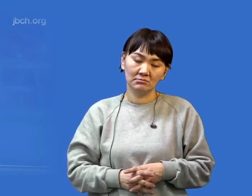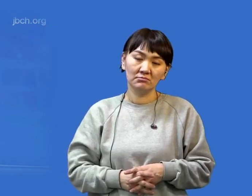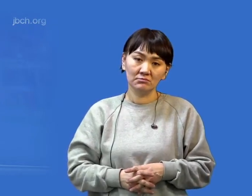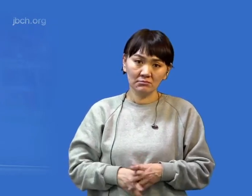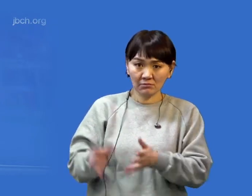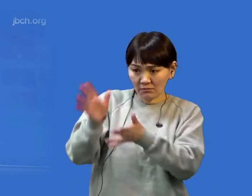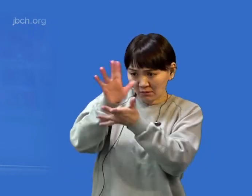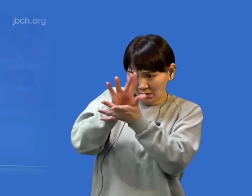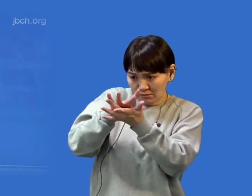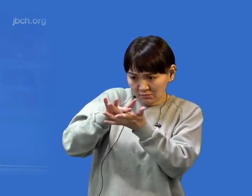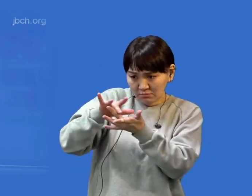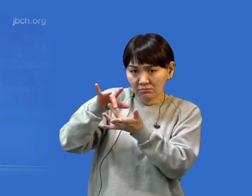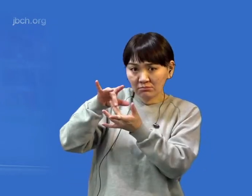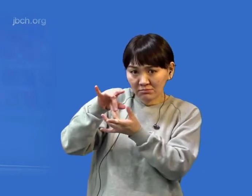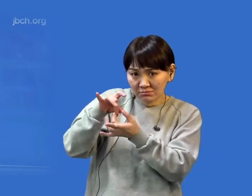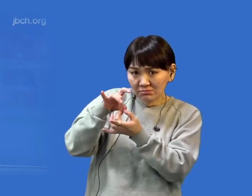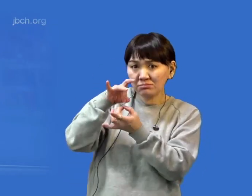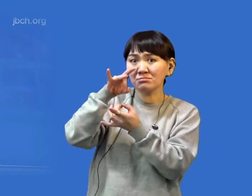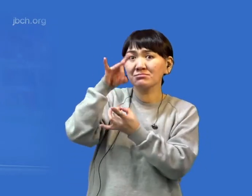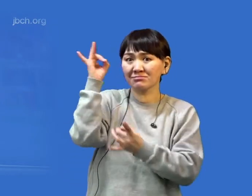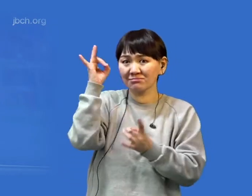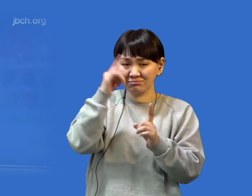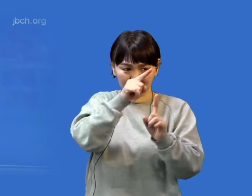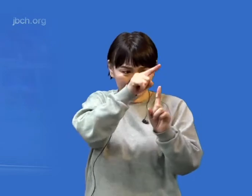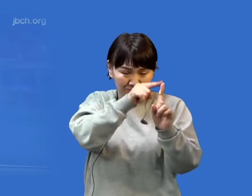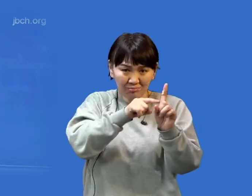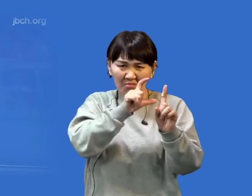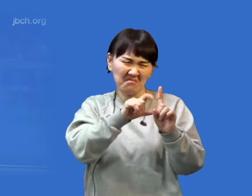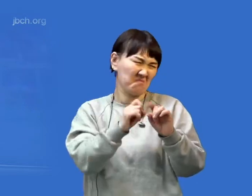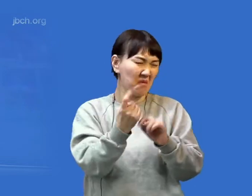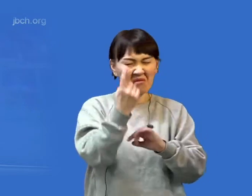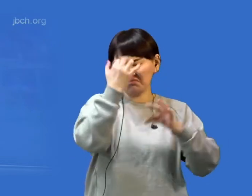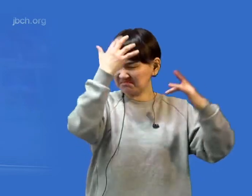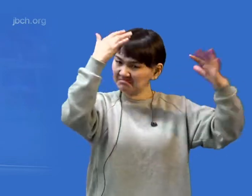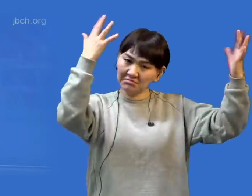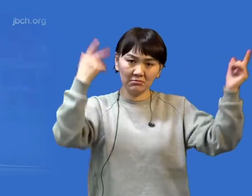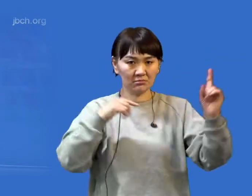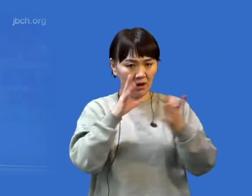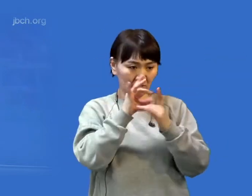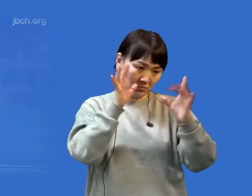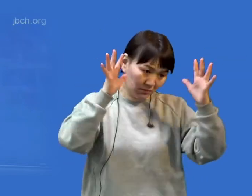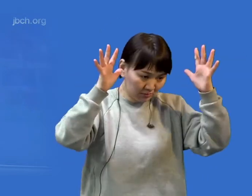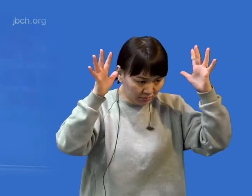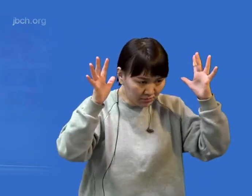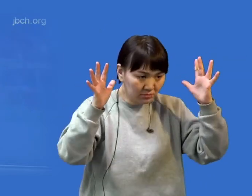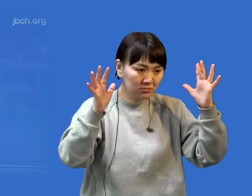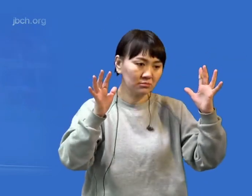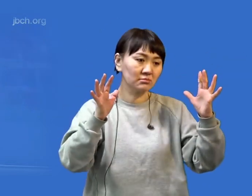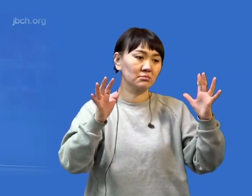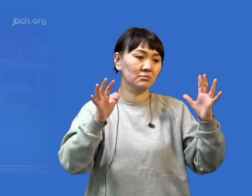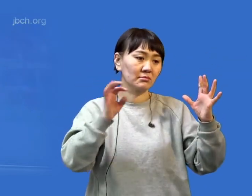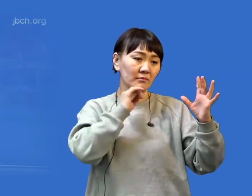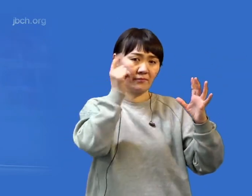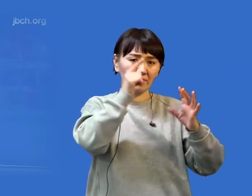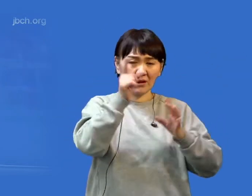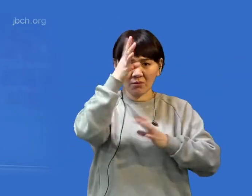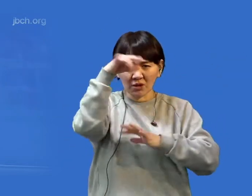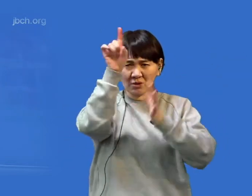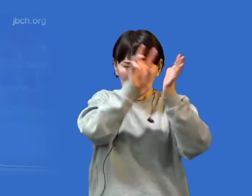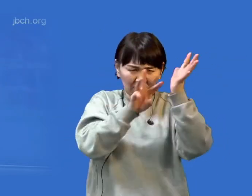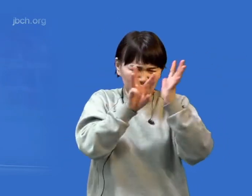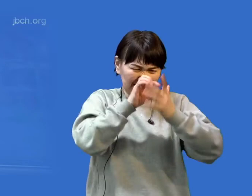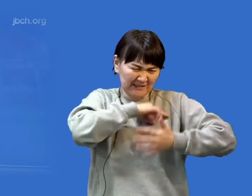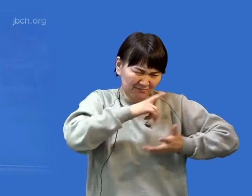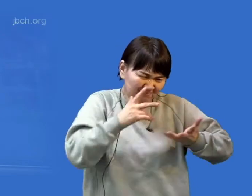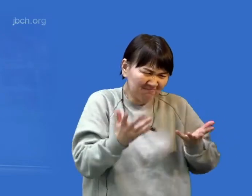Ариун сүнс хүртэл тэр хүнийг одоо бараг яах ч чадахгүй байна. Үндсээ бурхны хүслийн дагуу өнгө амьдрий гэл зин